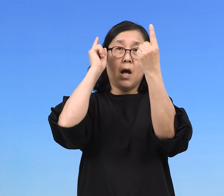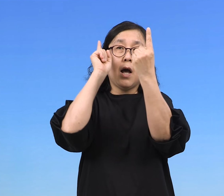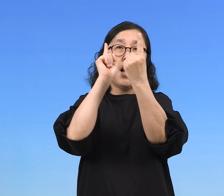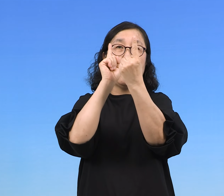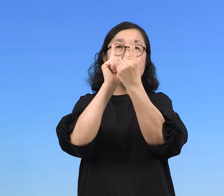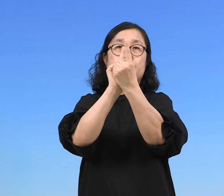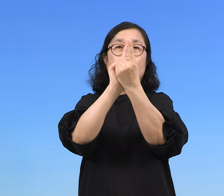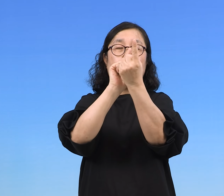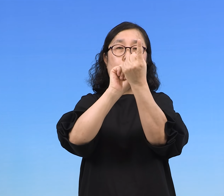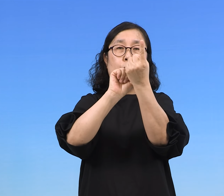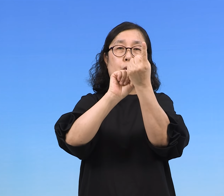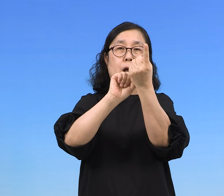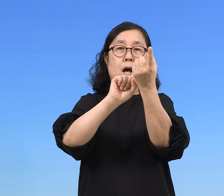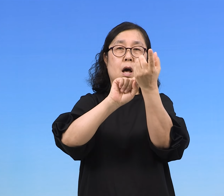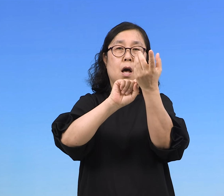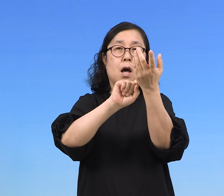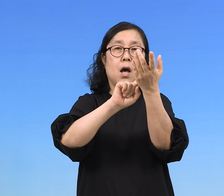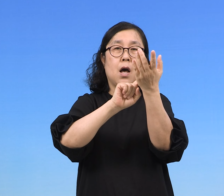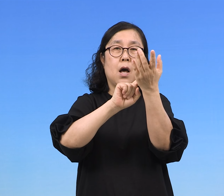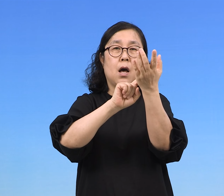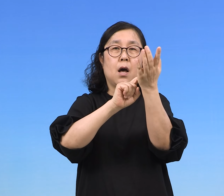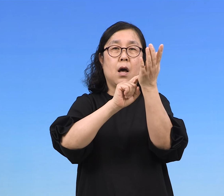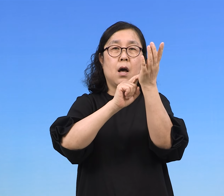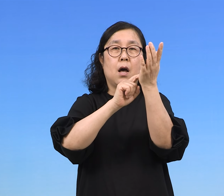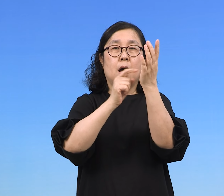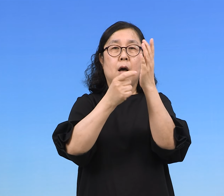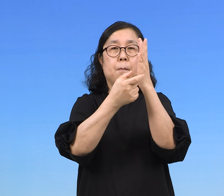고난을 당한 표라.